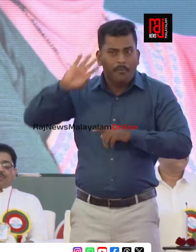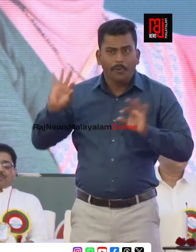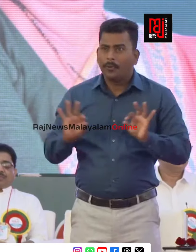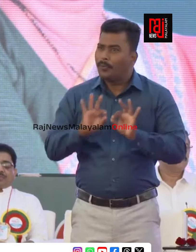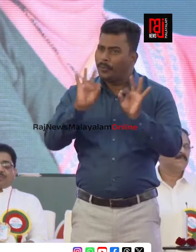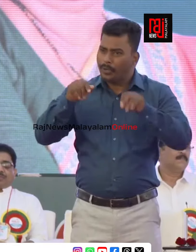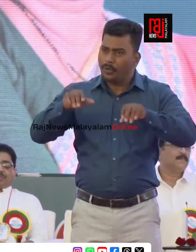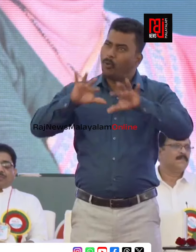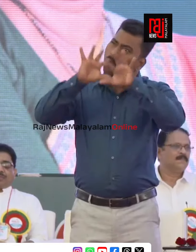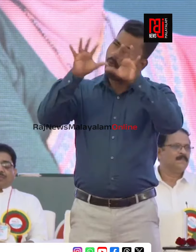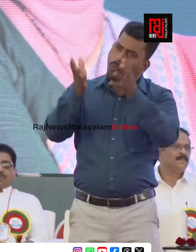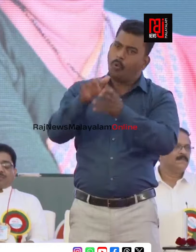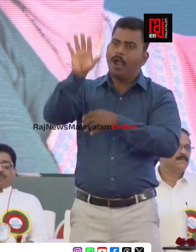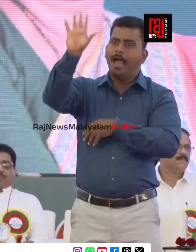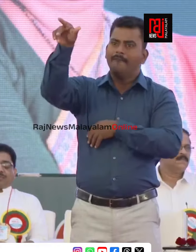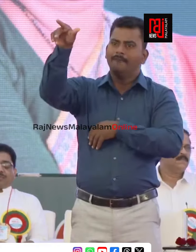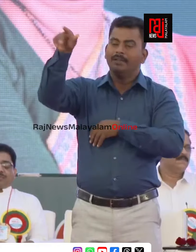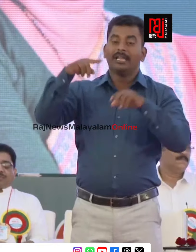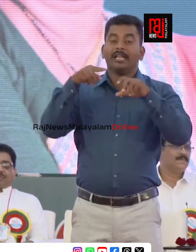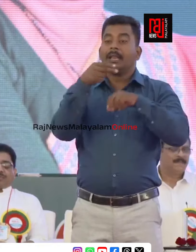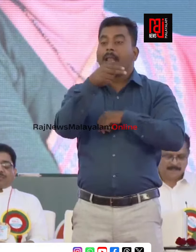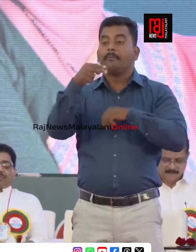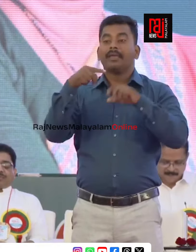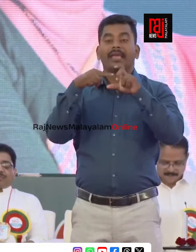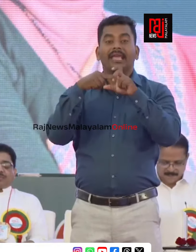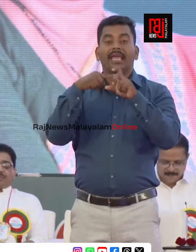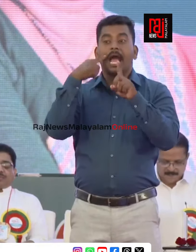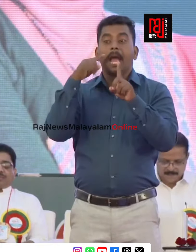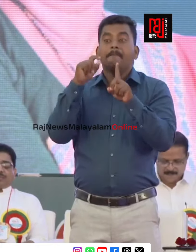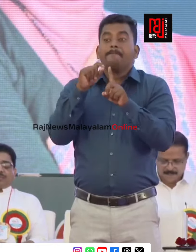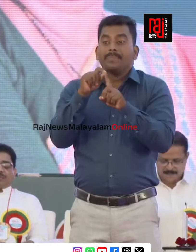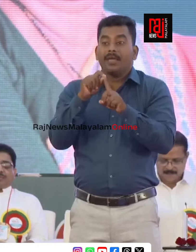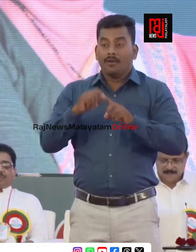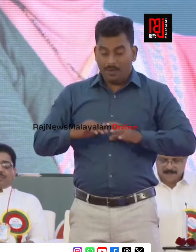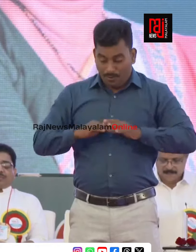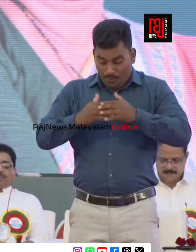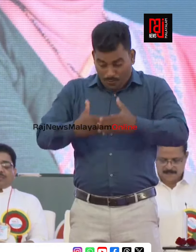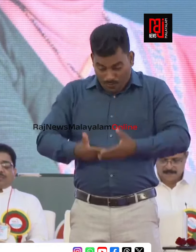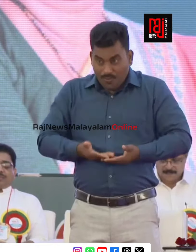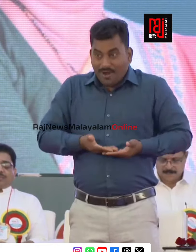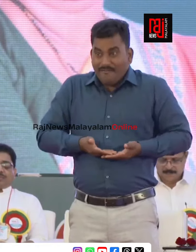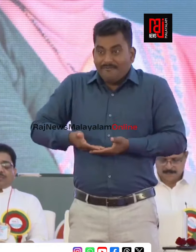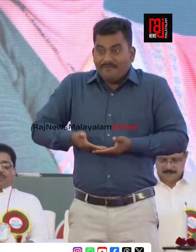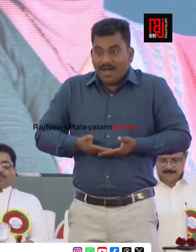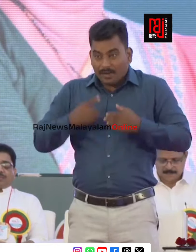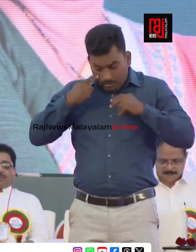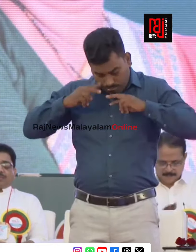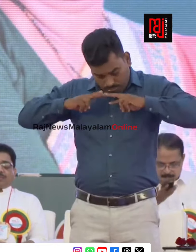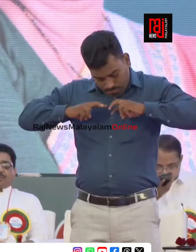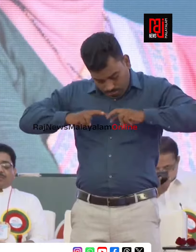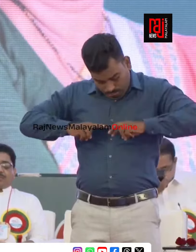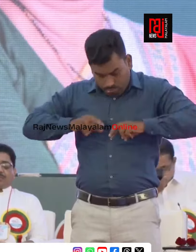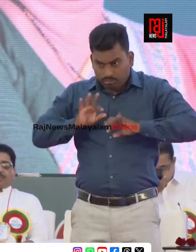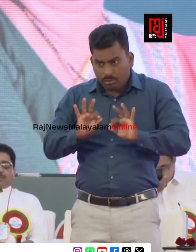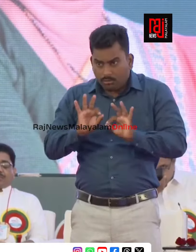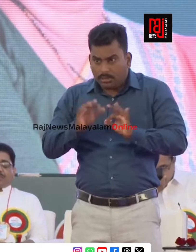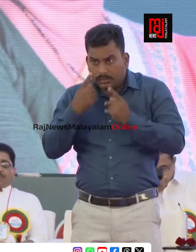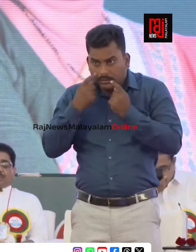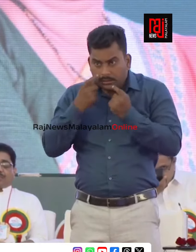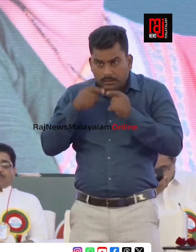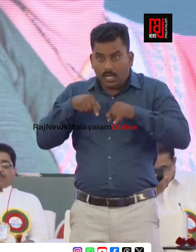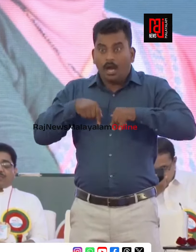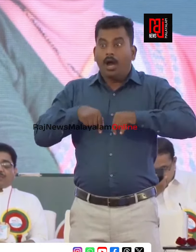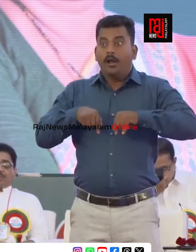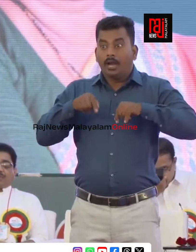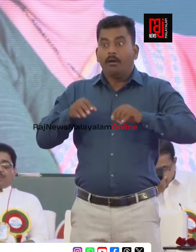എന്നുള്ളത് ഉറപ്പാക്കുന്ന SID അഭിമാനകരമായ വിധത്തിലാണ് പ്രവർത്തിച്ചു പോരുന്നത്. ജനനം മുതൽ